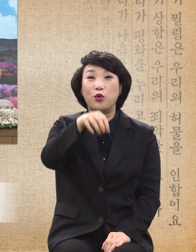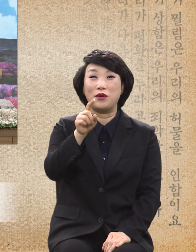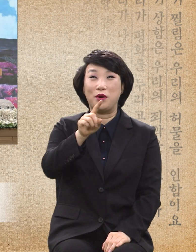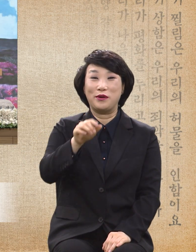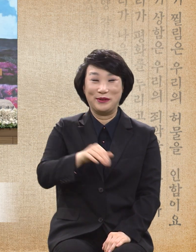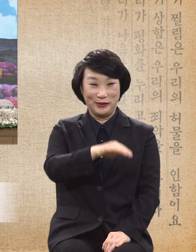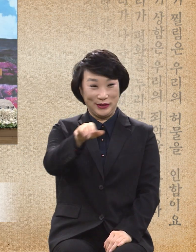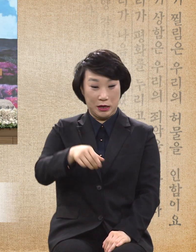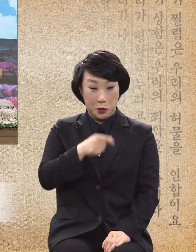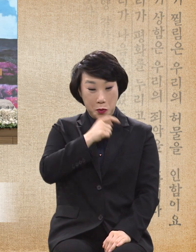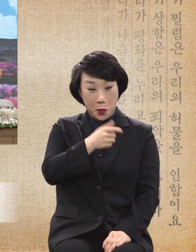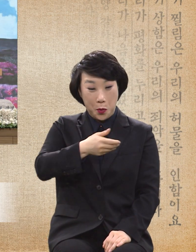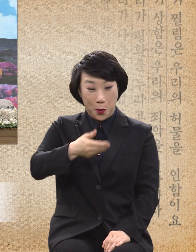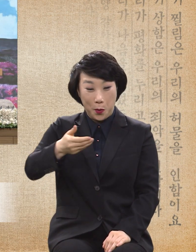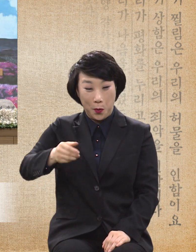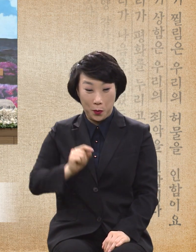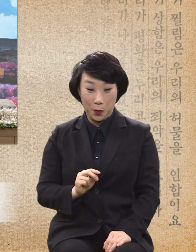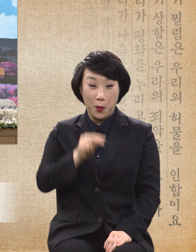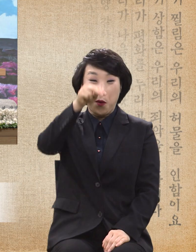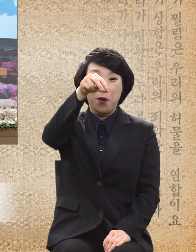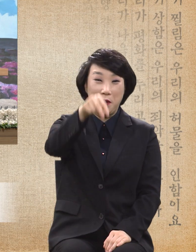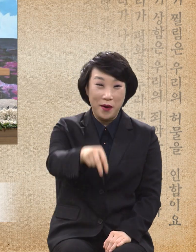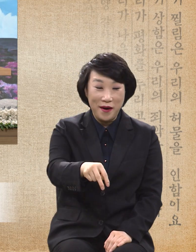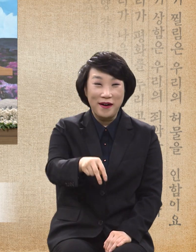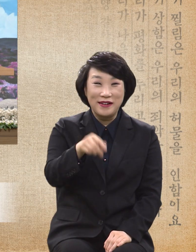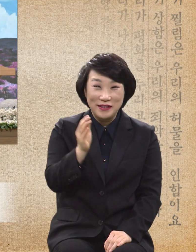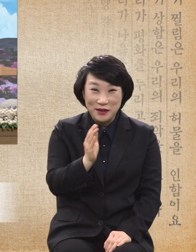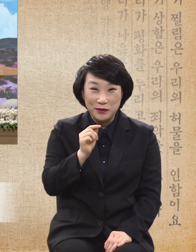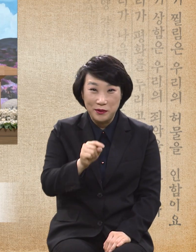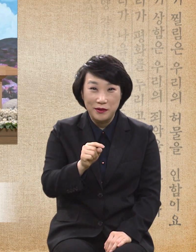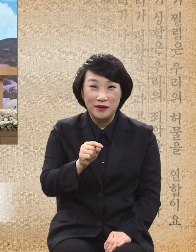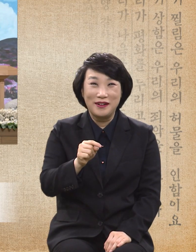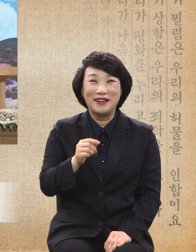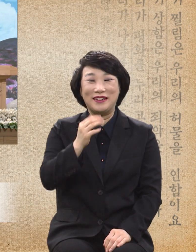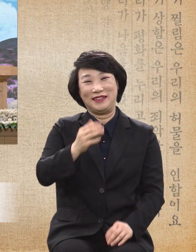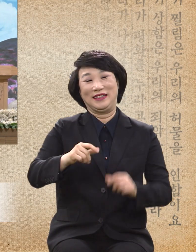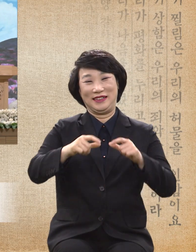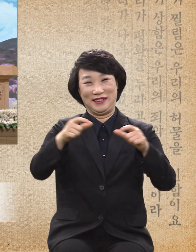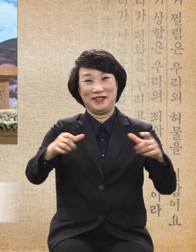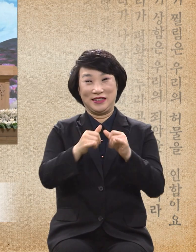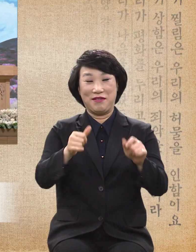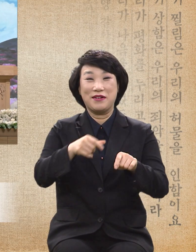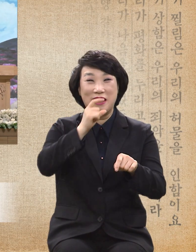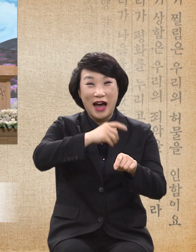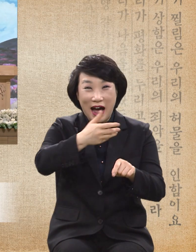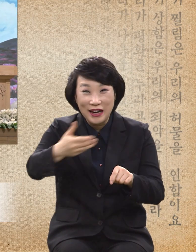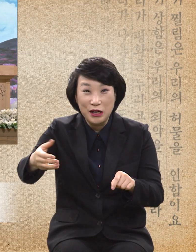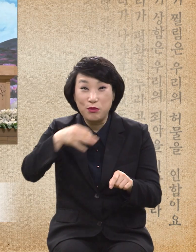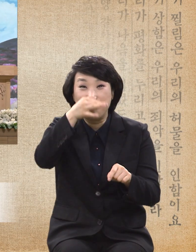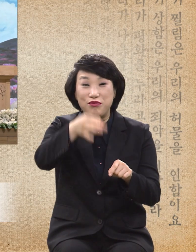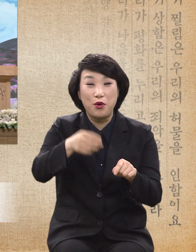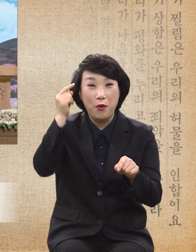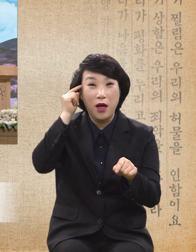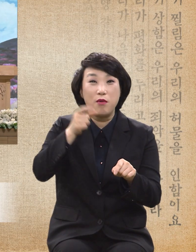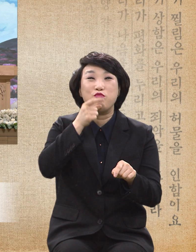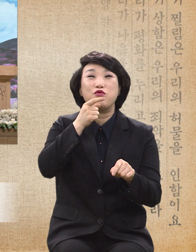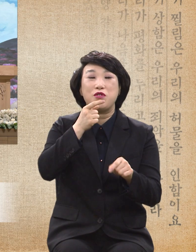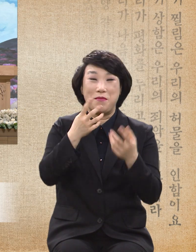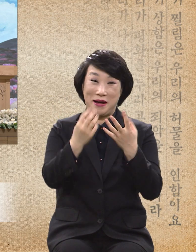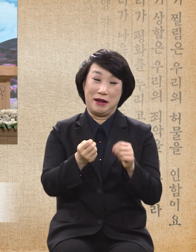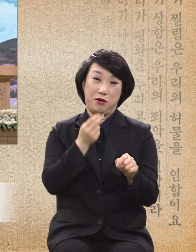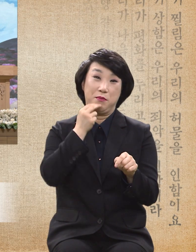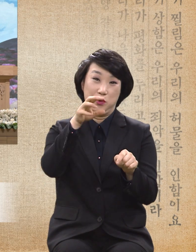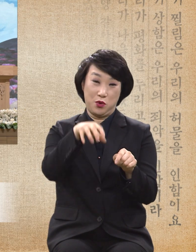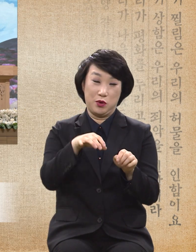이렇게 건너뛰는 돌, 이건 그 사람들은 강이라고 불러요. 물이 없는 동네니까.